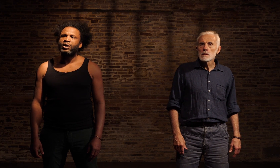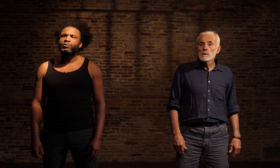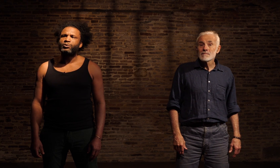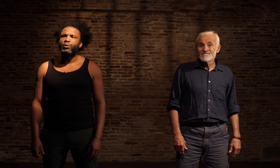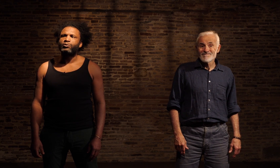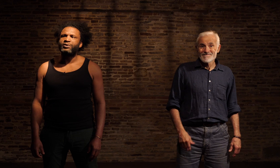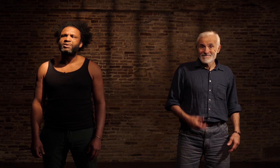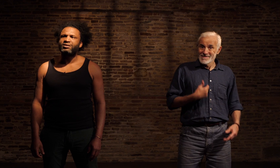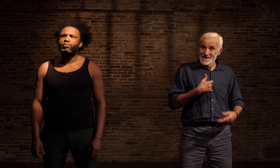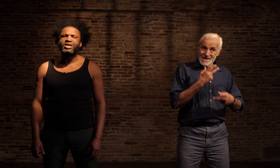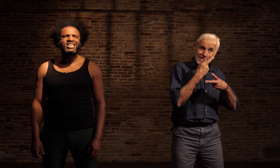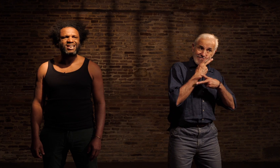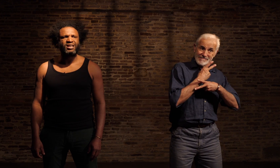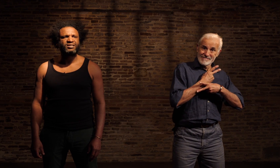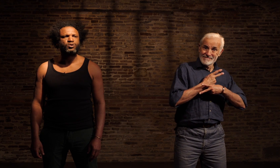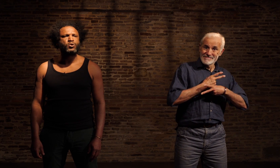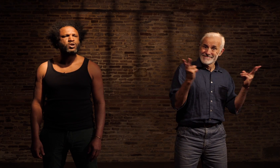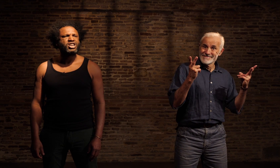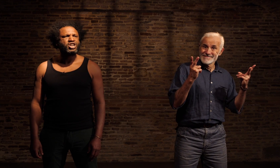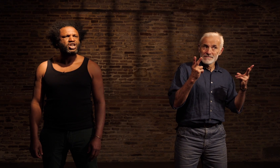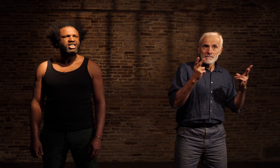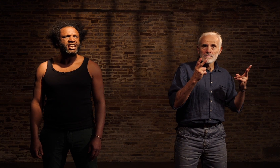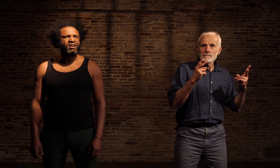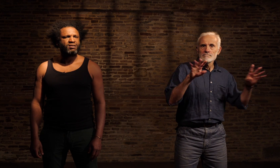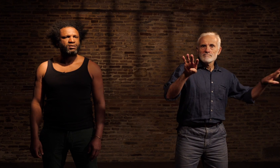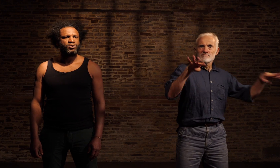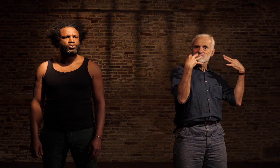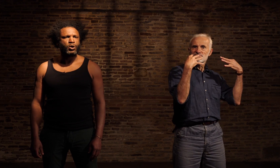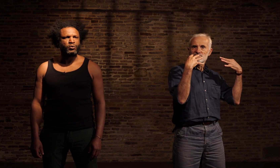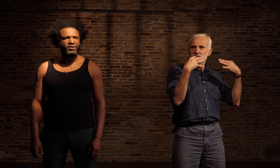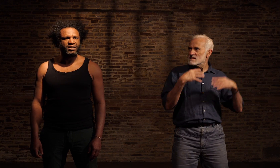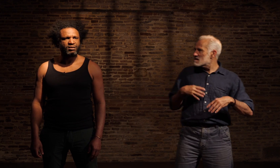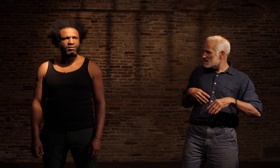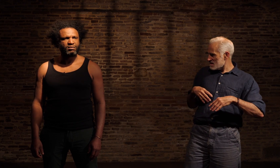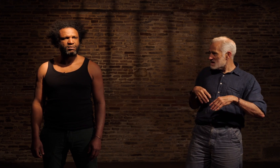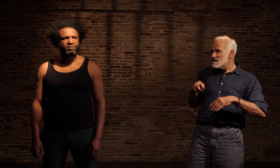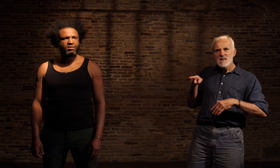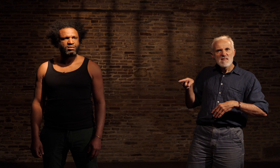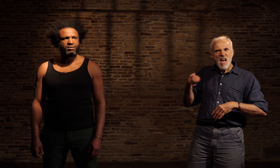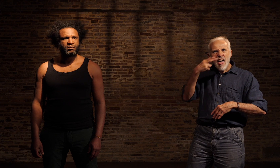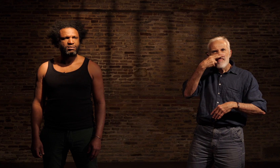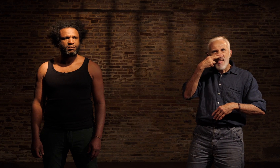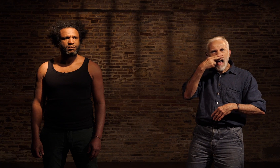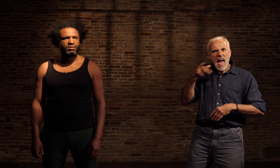dès ce moment là je me suis retrouvé pieds et poings liés taxé de tueurs de flics